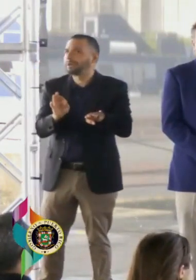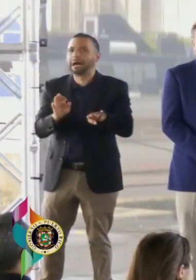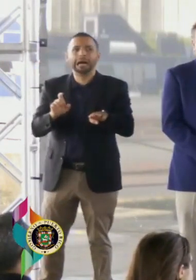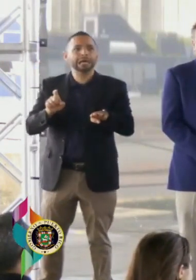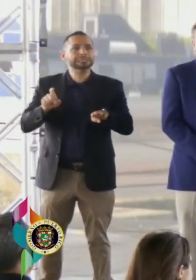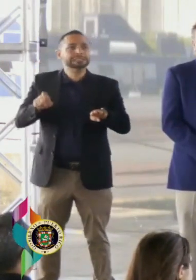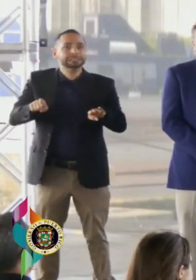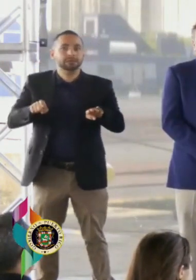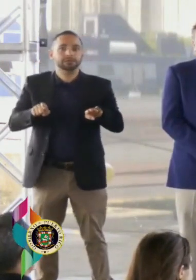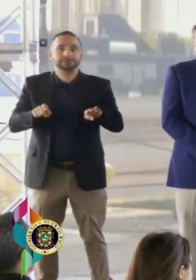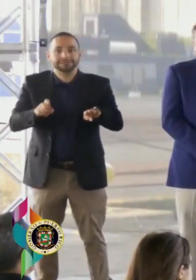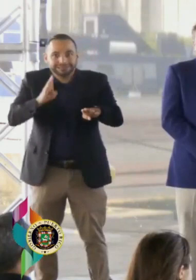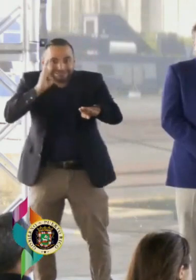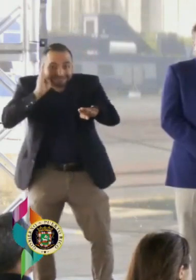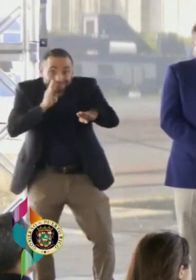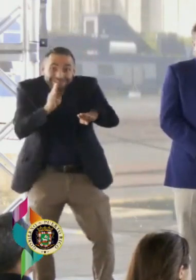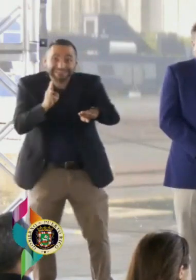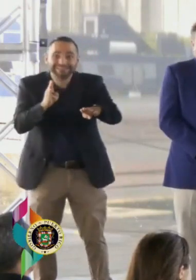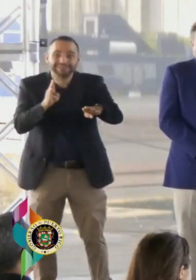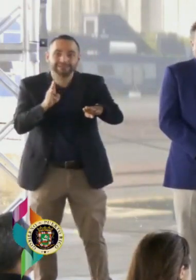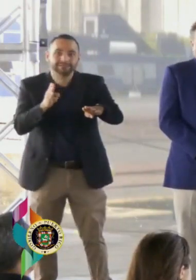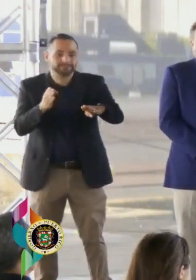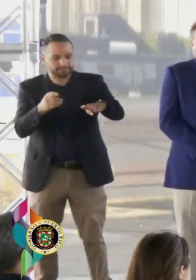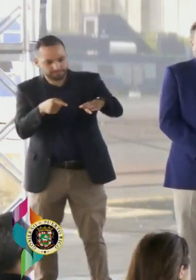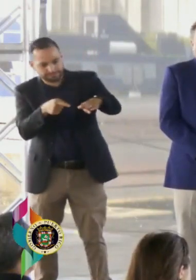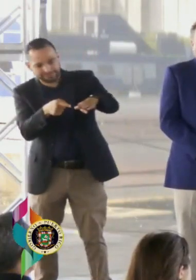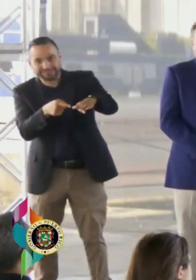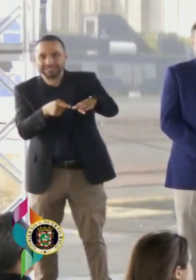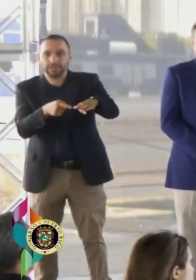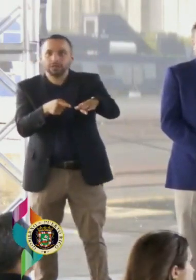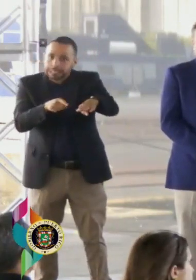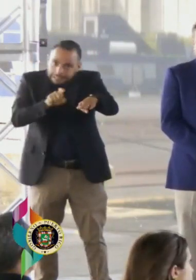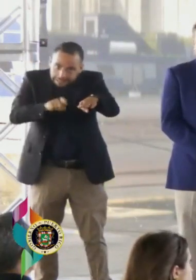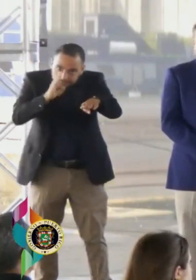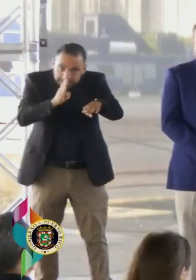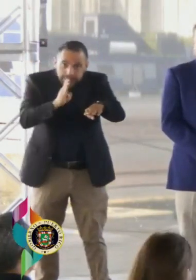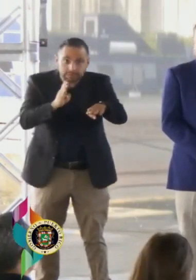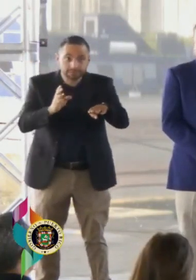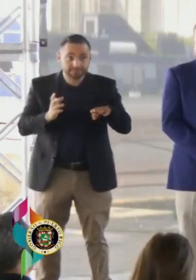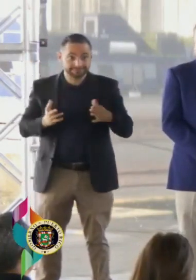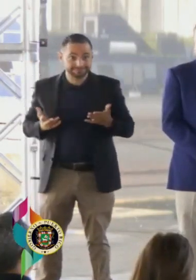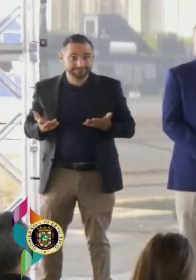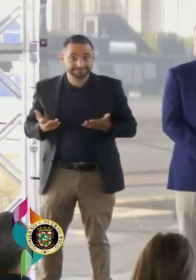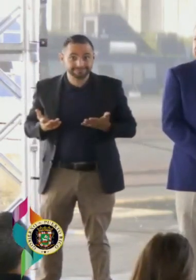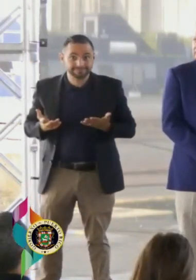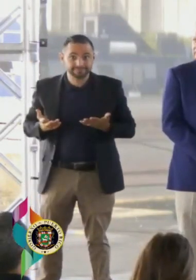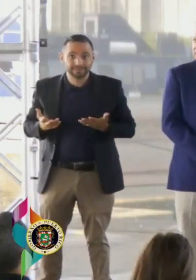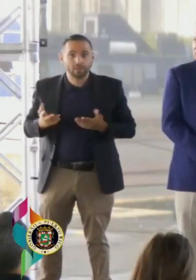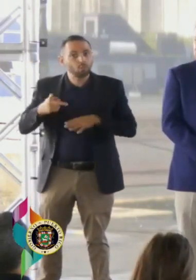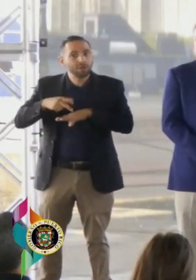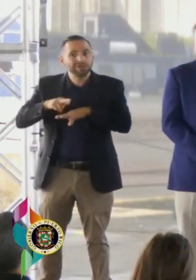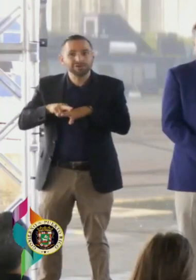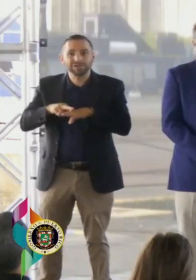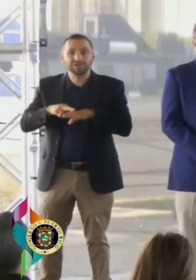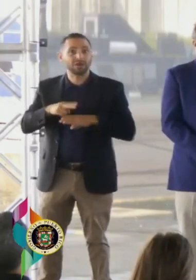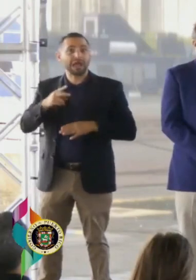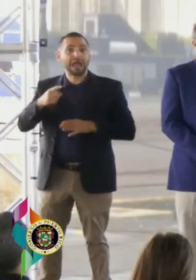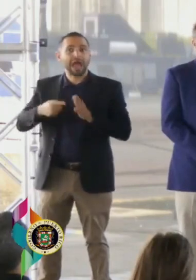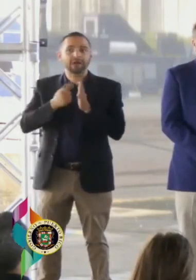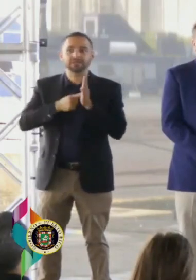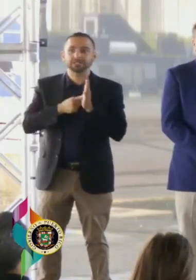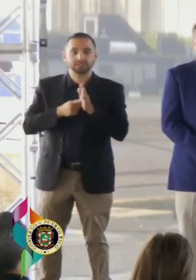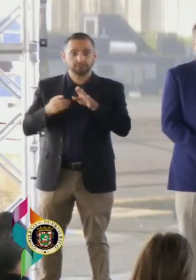Rico generó un tipo de complacencia sobre confianza hasta en ocasiones menosprecio indiferencia sobre nuestra infraestructura portuaria